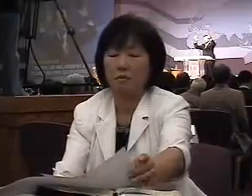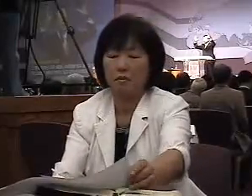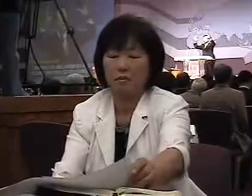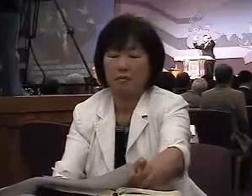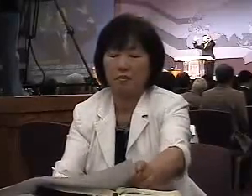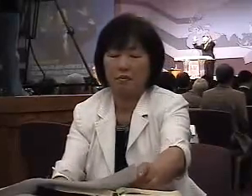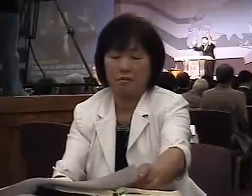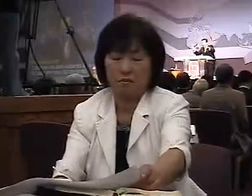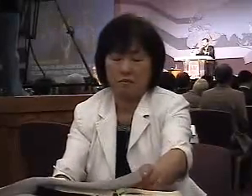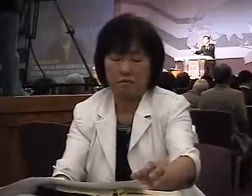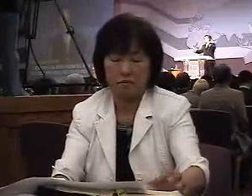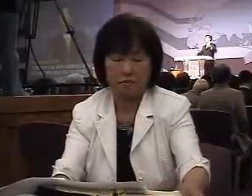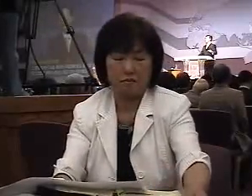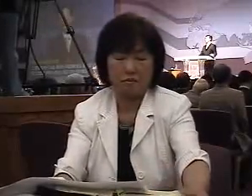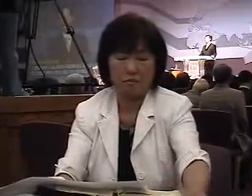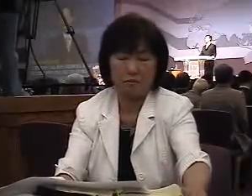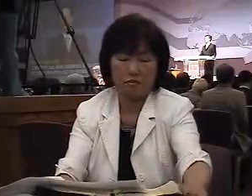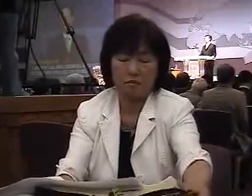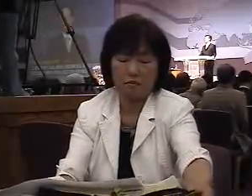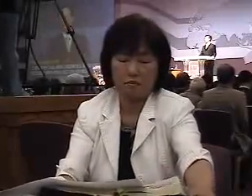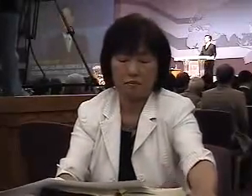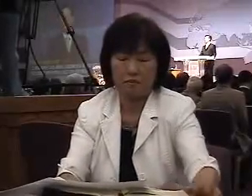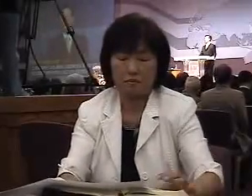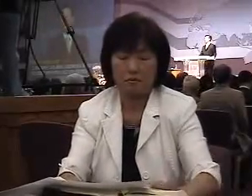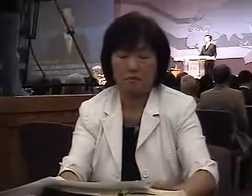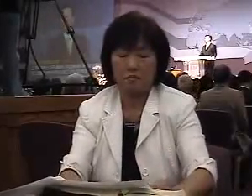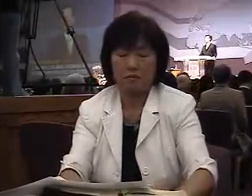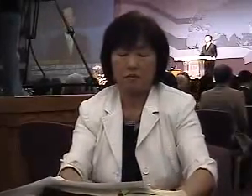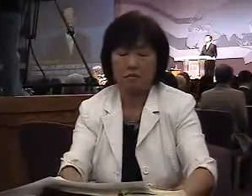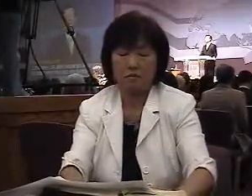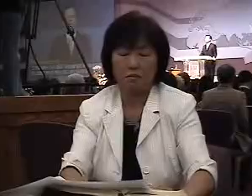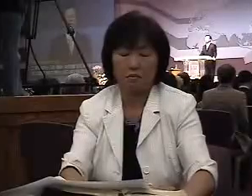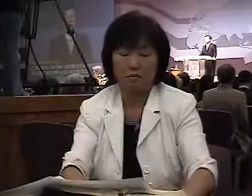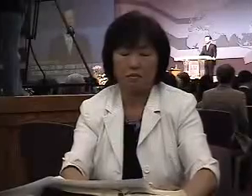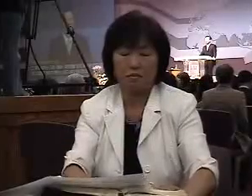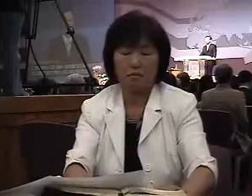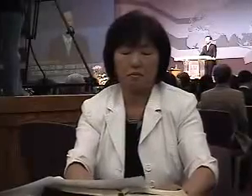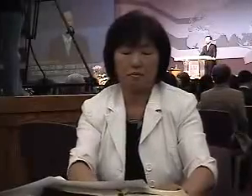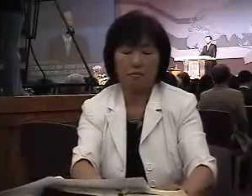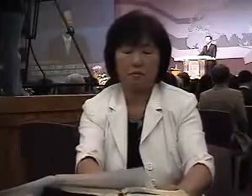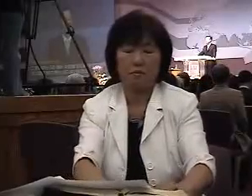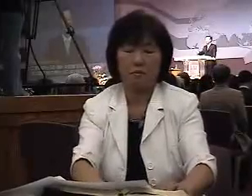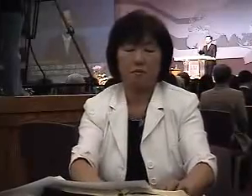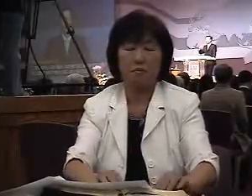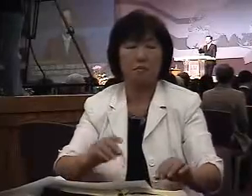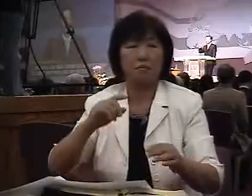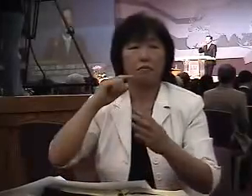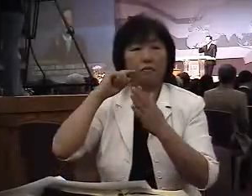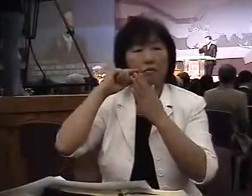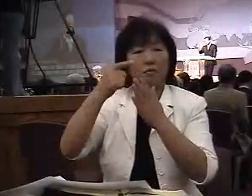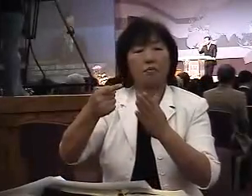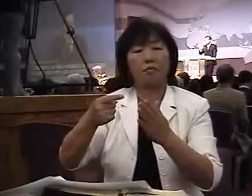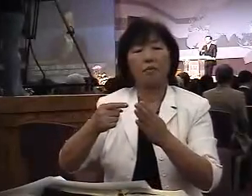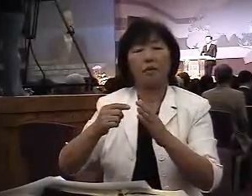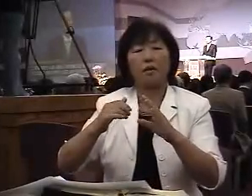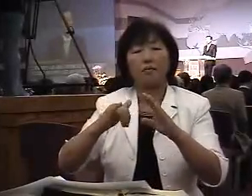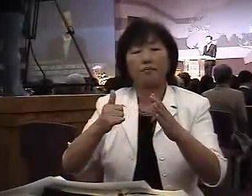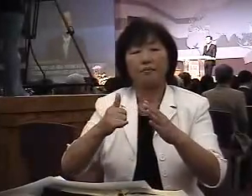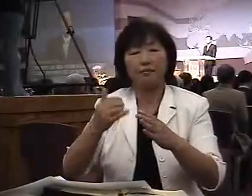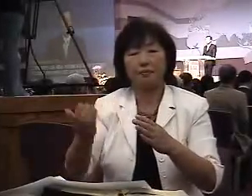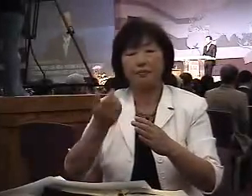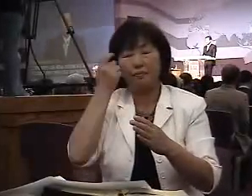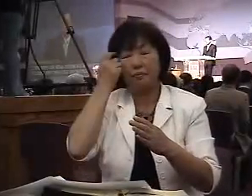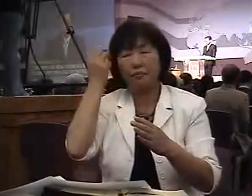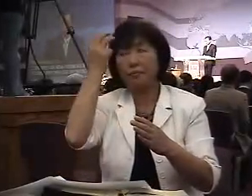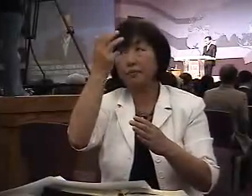이때에 흑암 속에 가리우게 됩니다. 다음 세대를 영적으로 바로 세우지 못합니다.